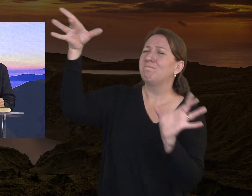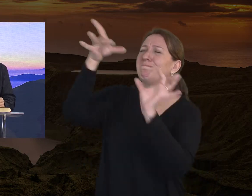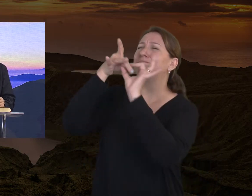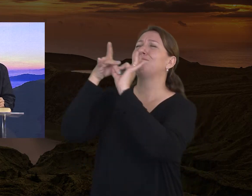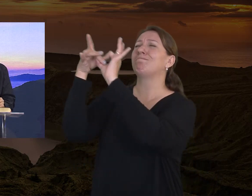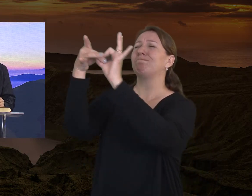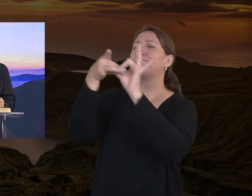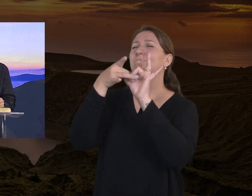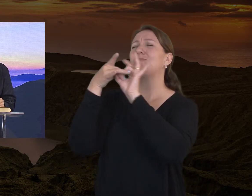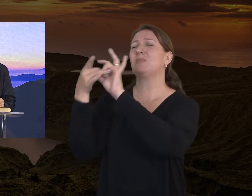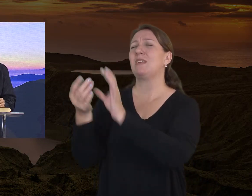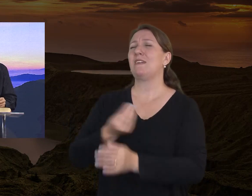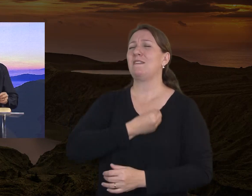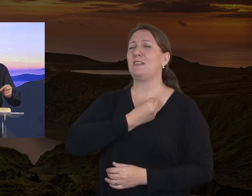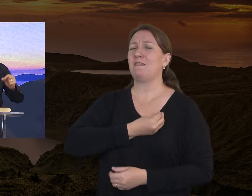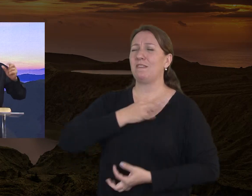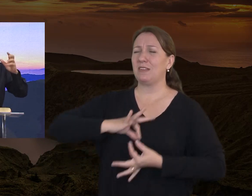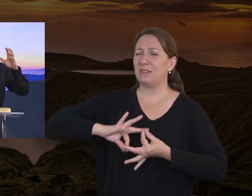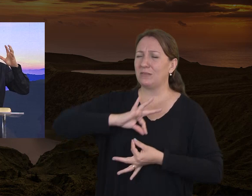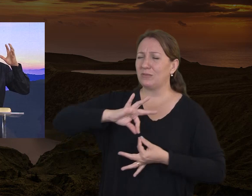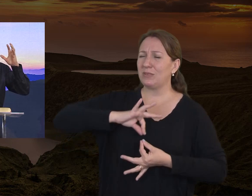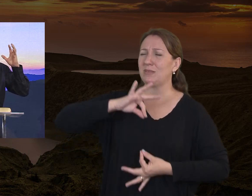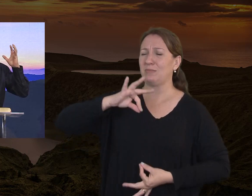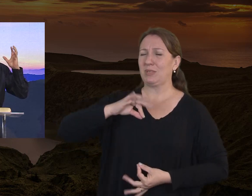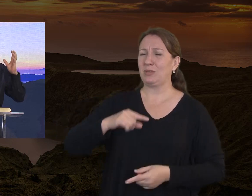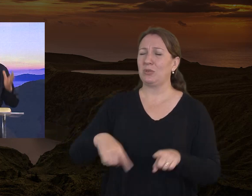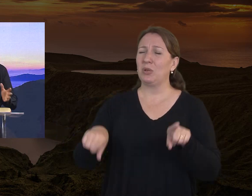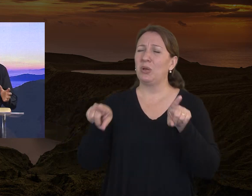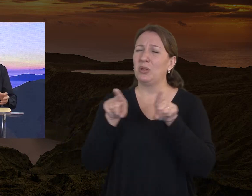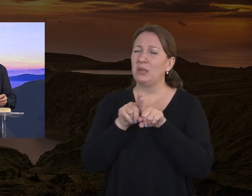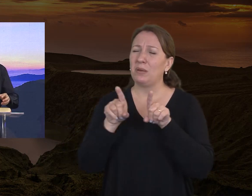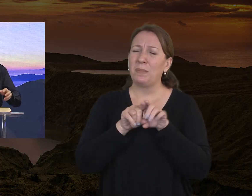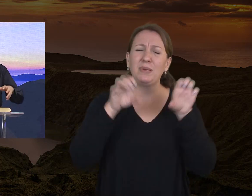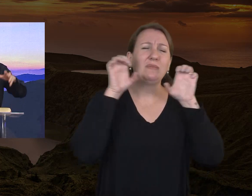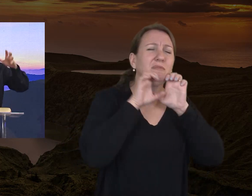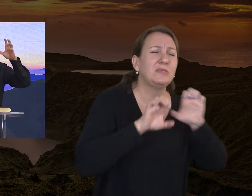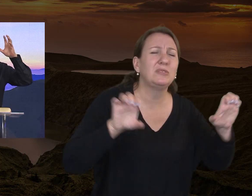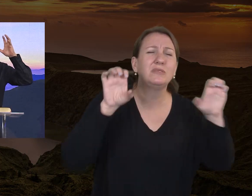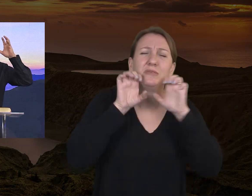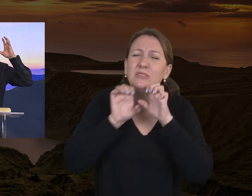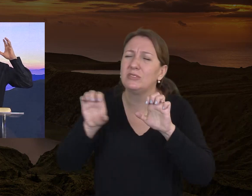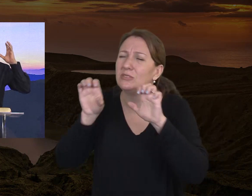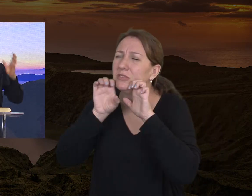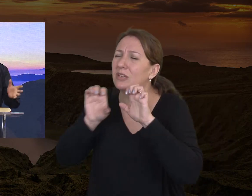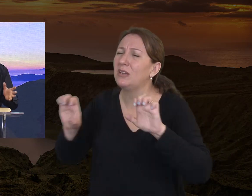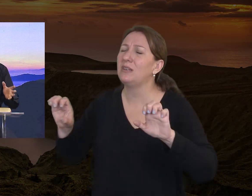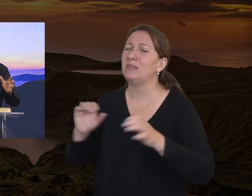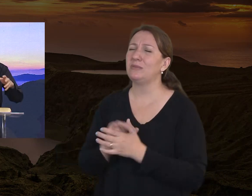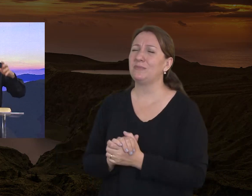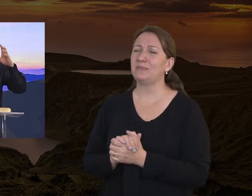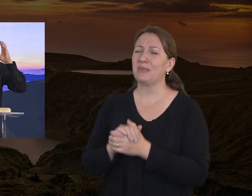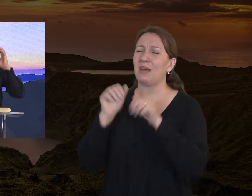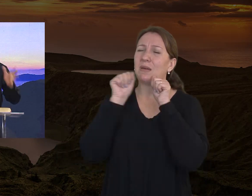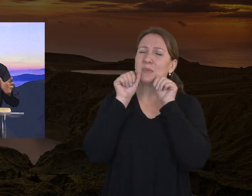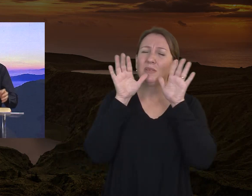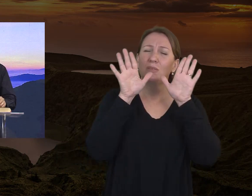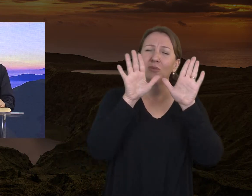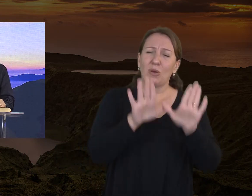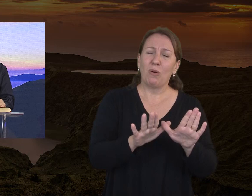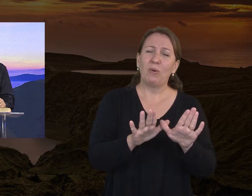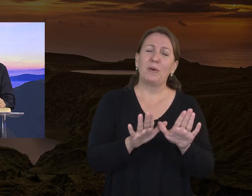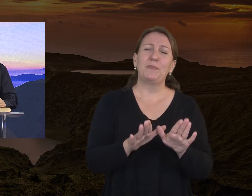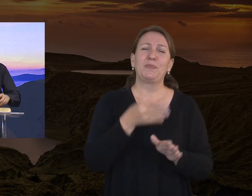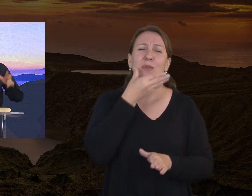Espírito. Ó Senhor Jesus, também que o Teu Evangelho seja pregado, abençoe os nossos cooperadores, nossos comportores que estão